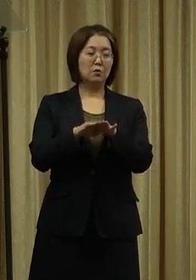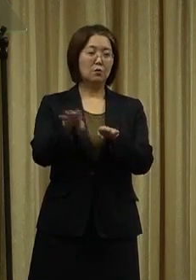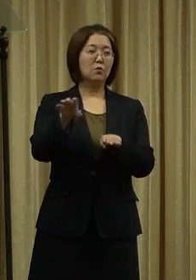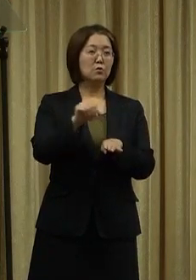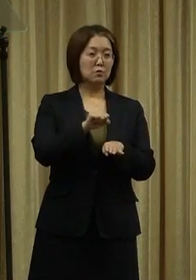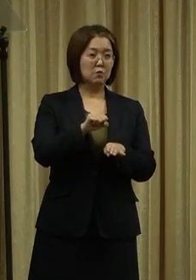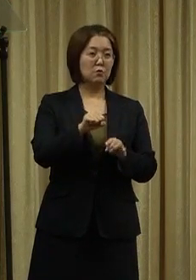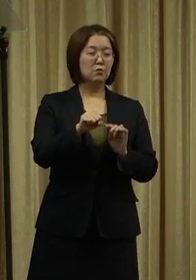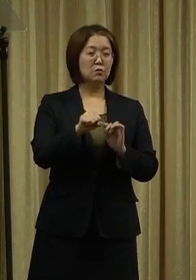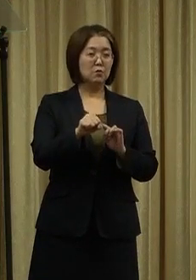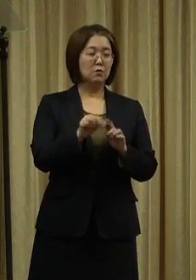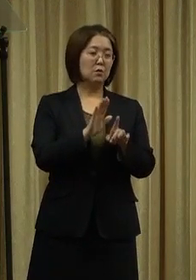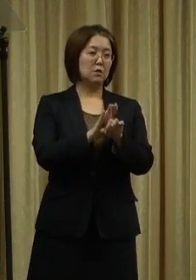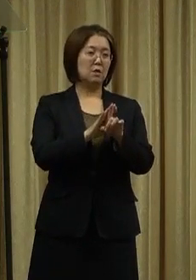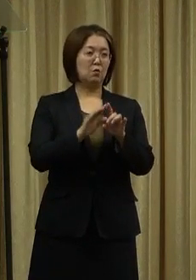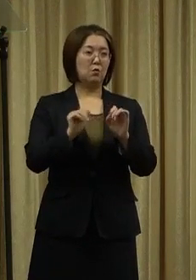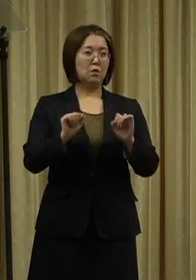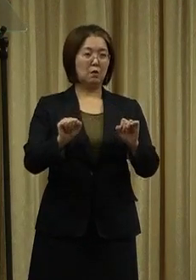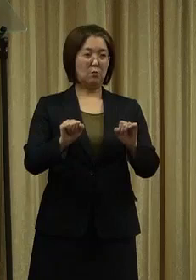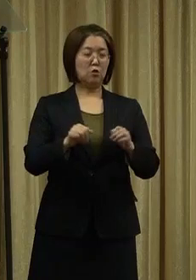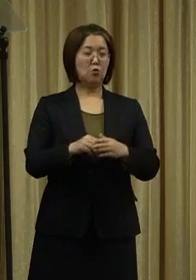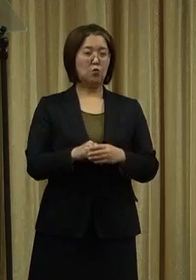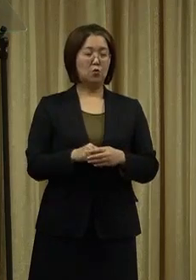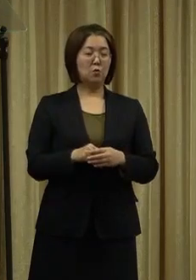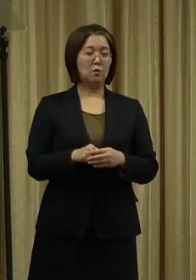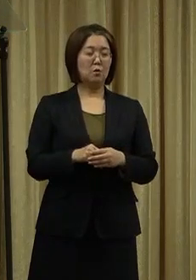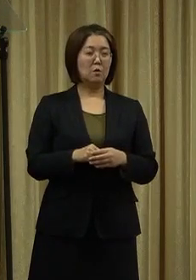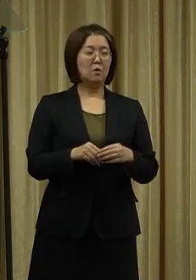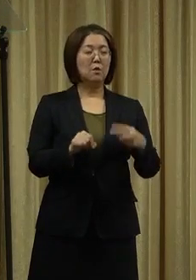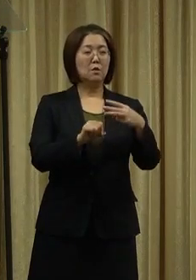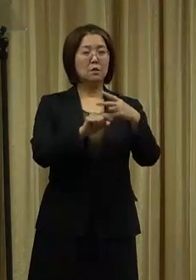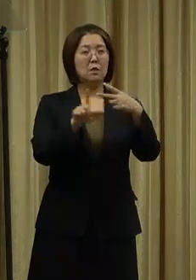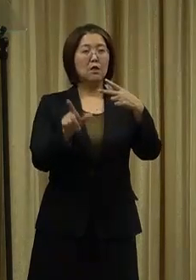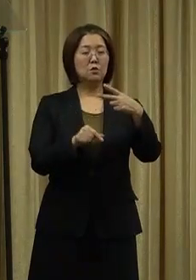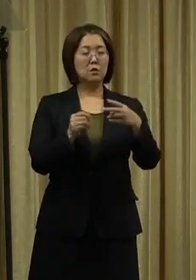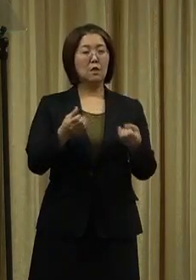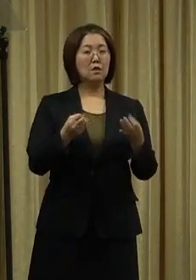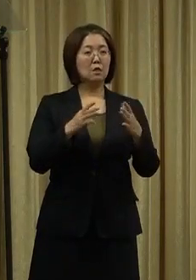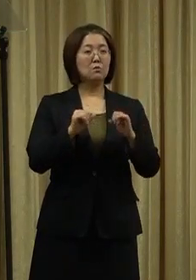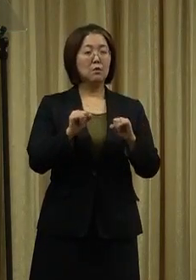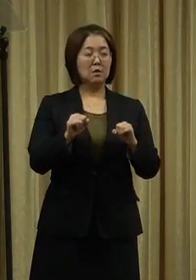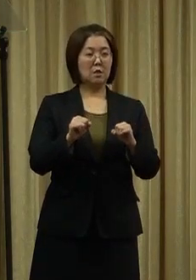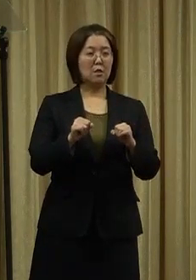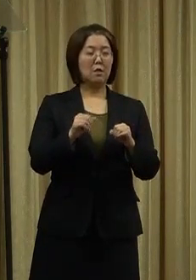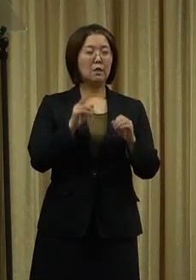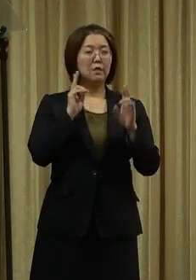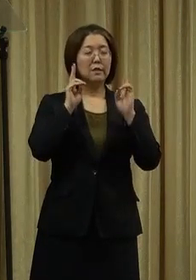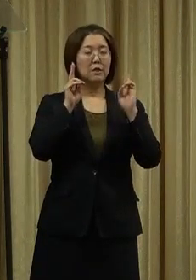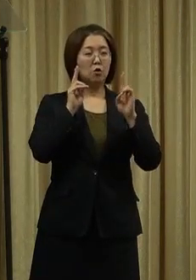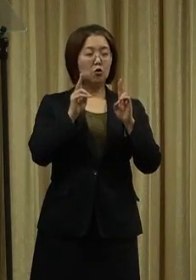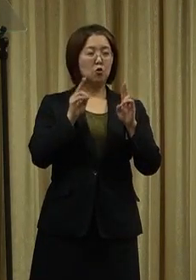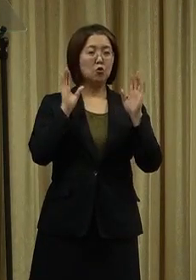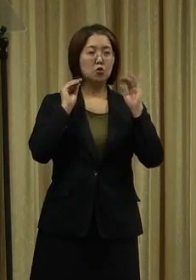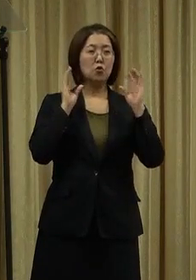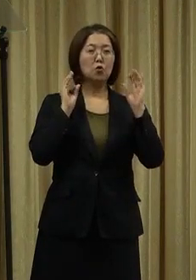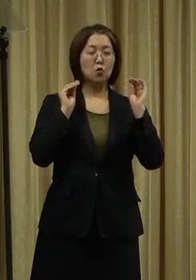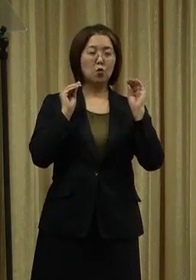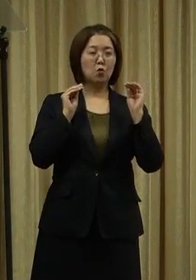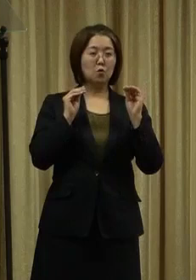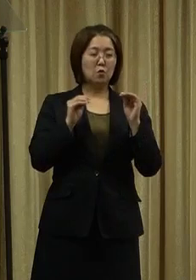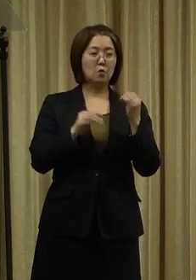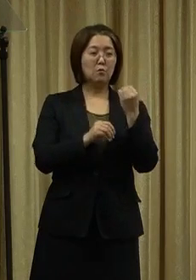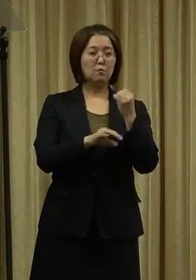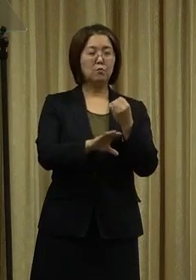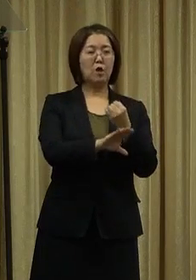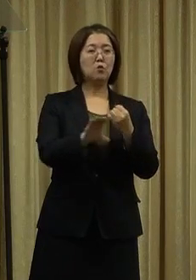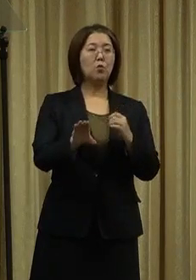してまいります。さらに今月新たに構築した企業情報プラットフォーム就活ライン富山において